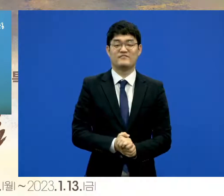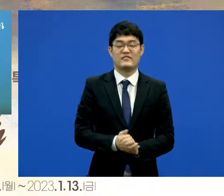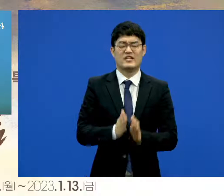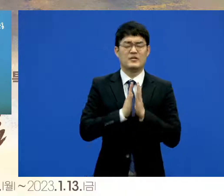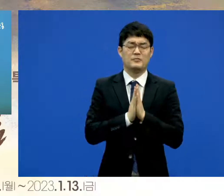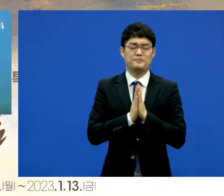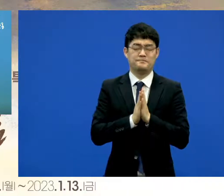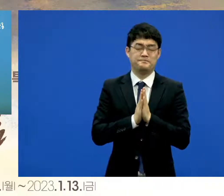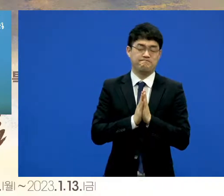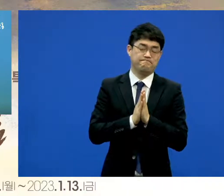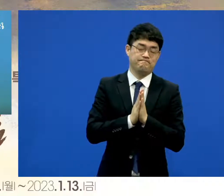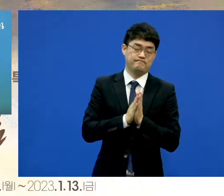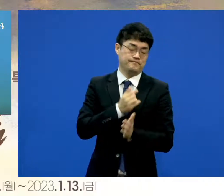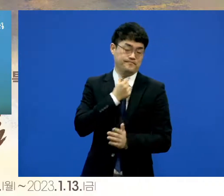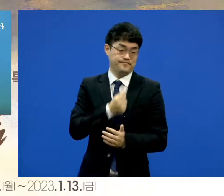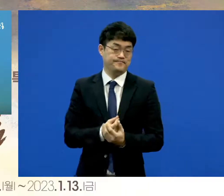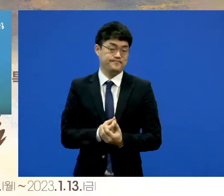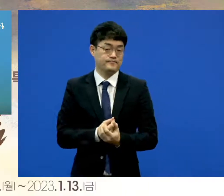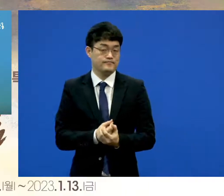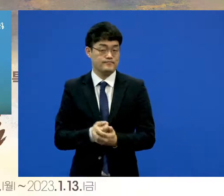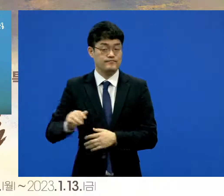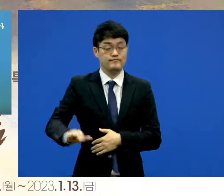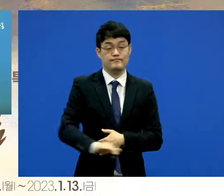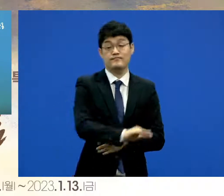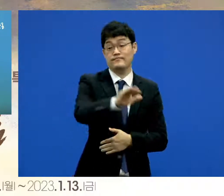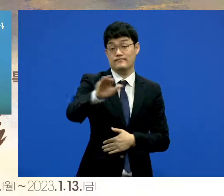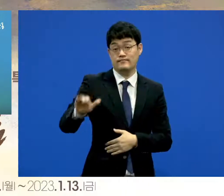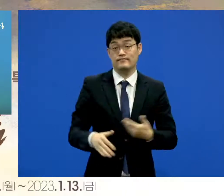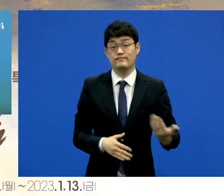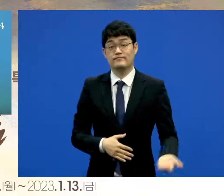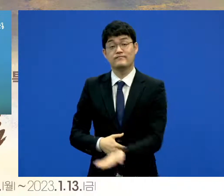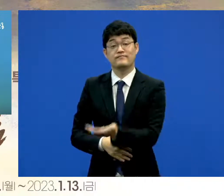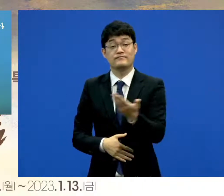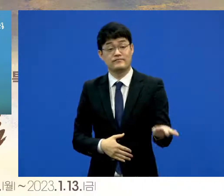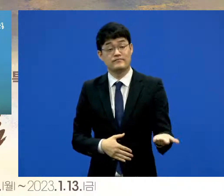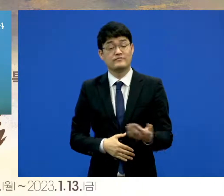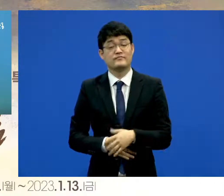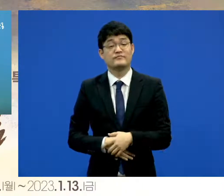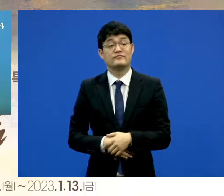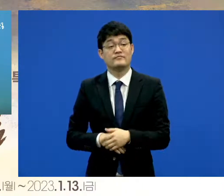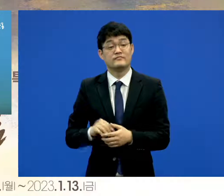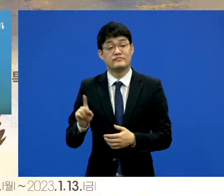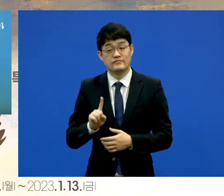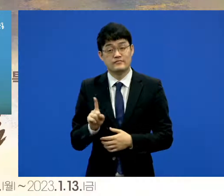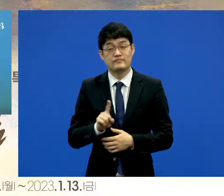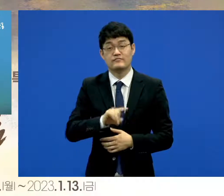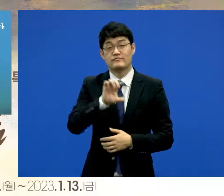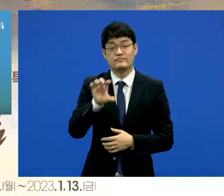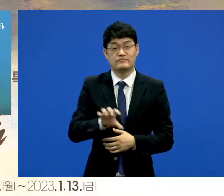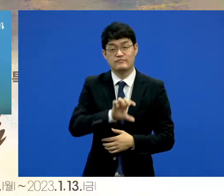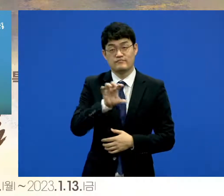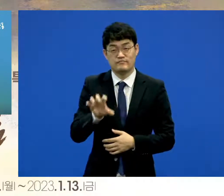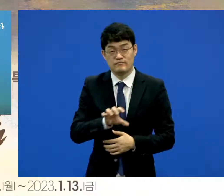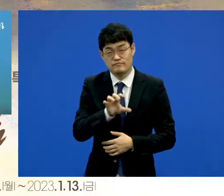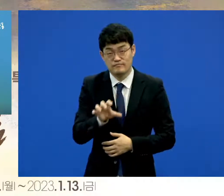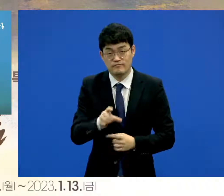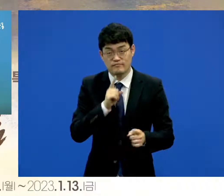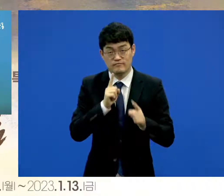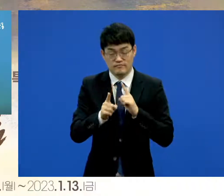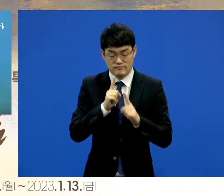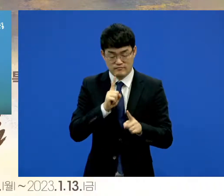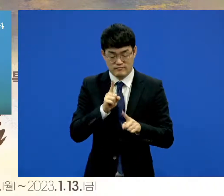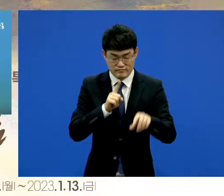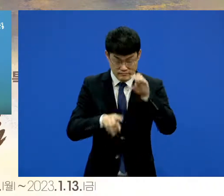기도하고 하나님 앞에 나가겠습니다. 우리 여러분 말씀을 반복해서 좀 들으시면 좋고요. 요즘